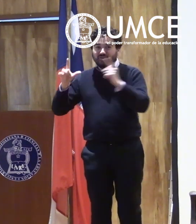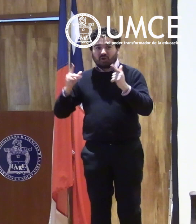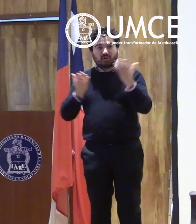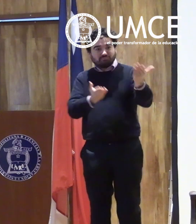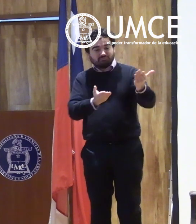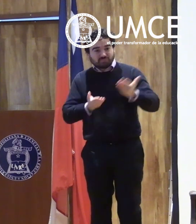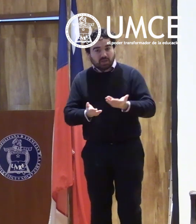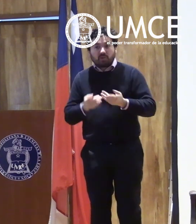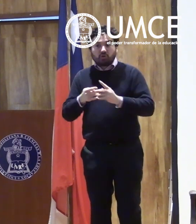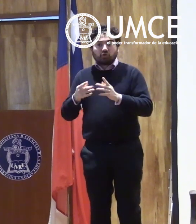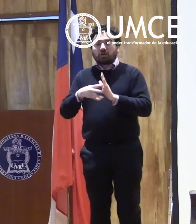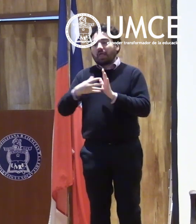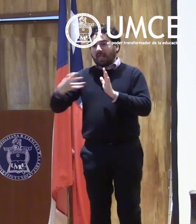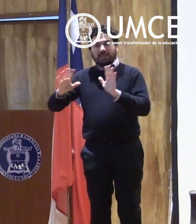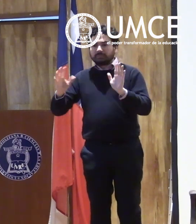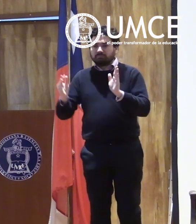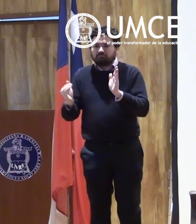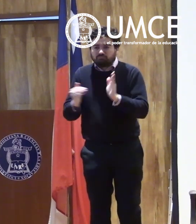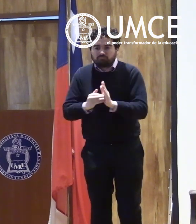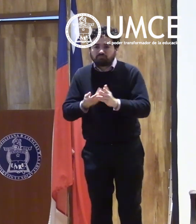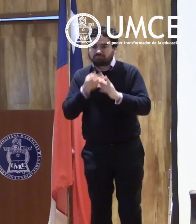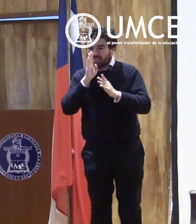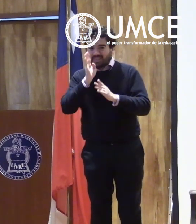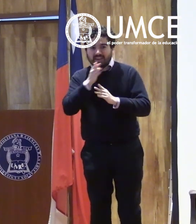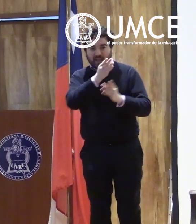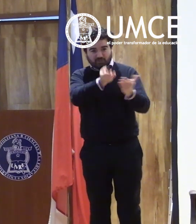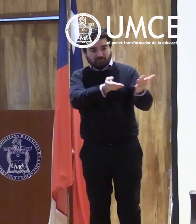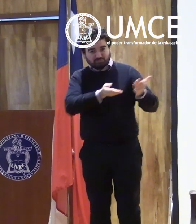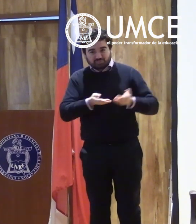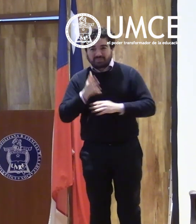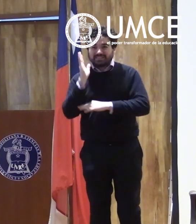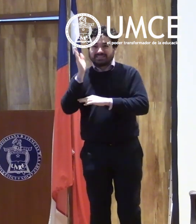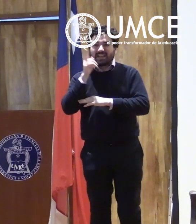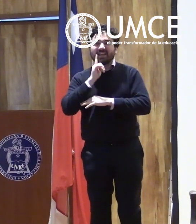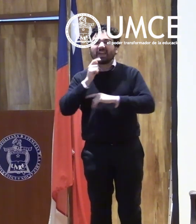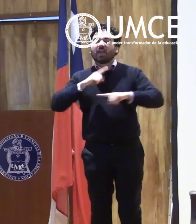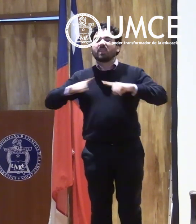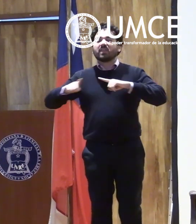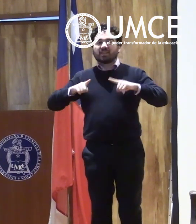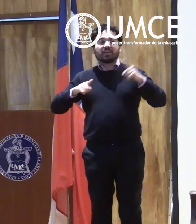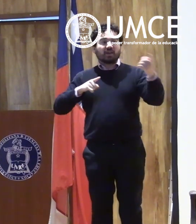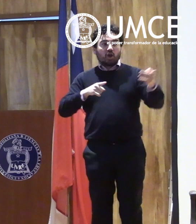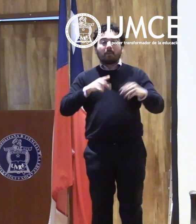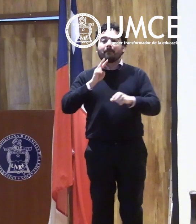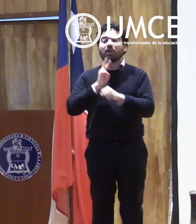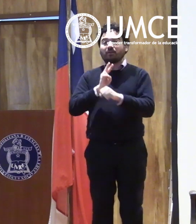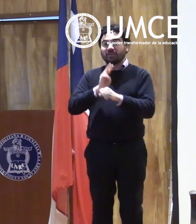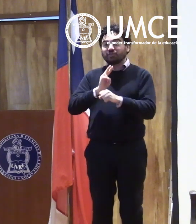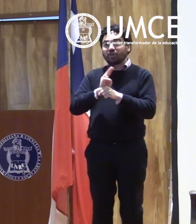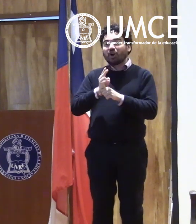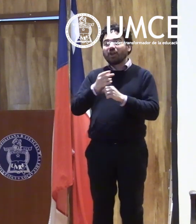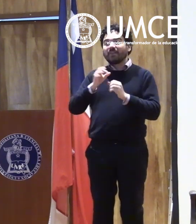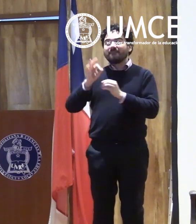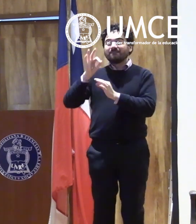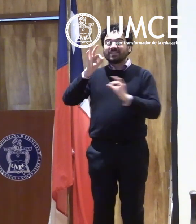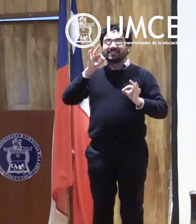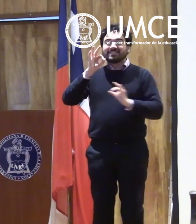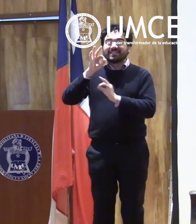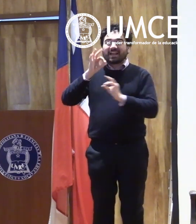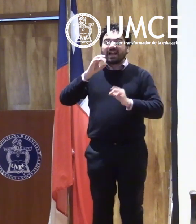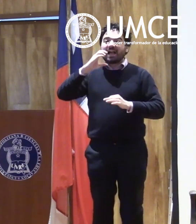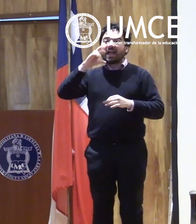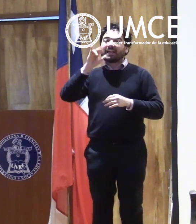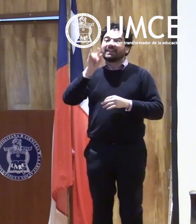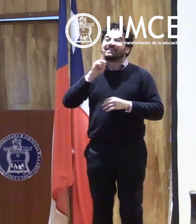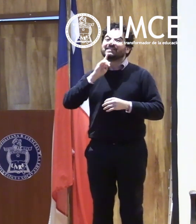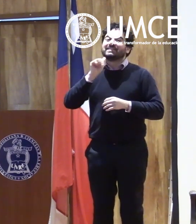más preámbulos dejarlos en esta charla que va a ser dirigida por el profesor de física Cristian Cortés, el director, y con el